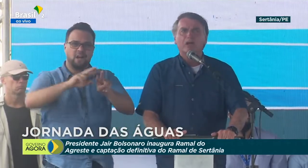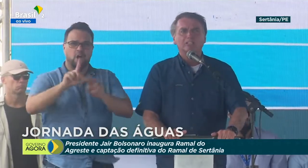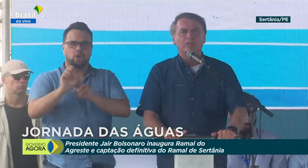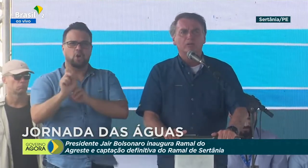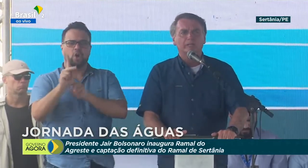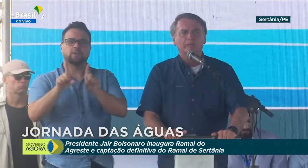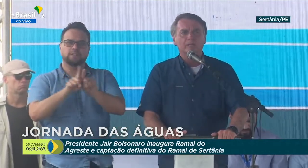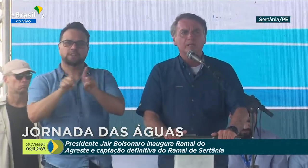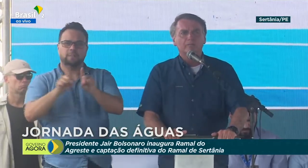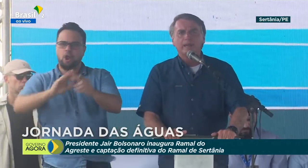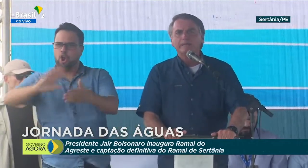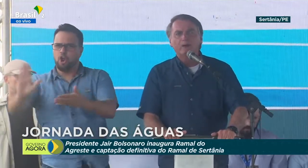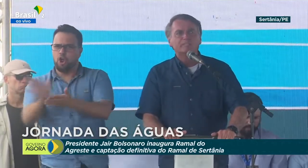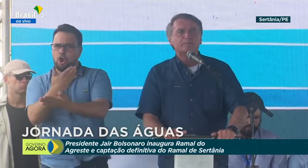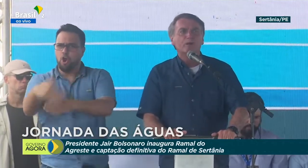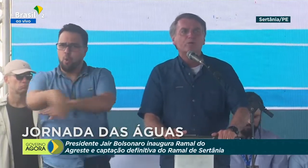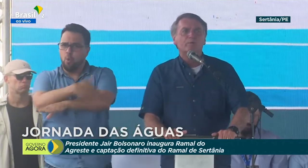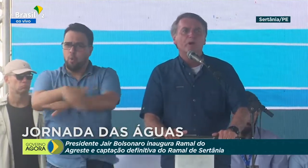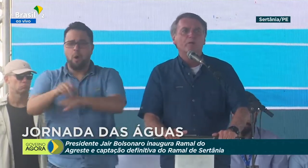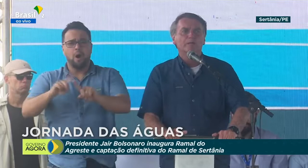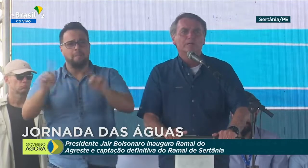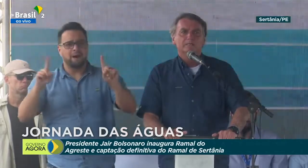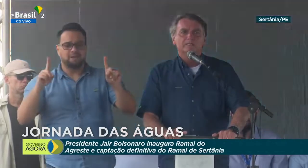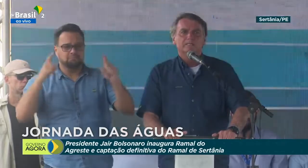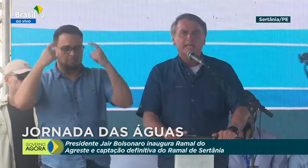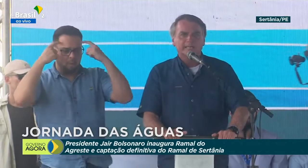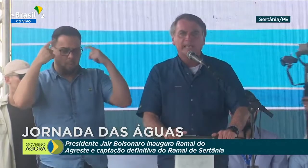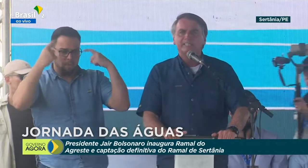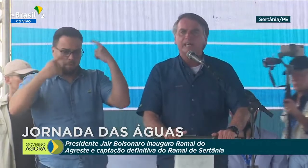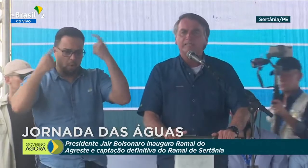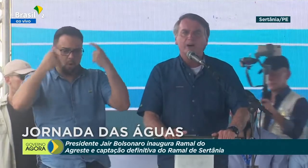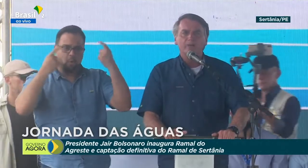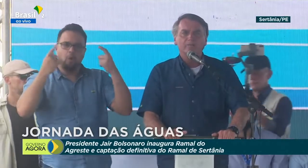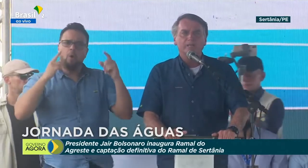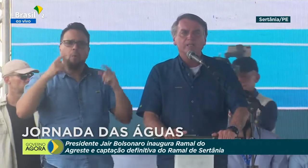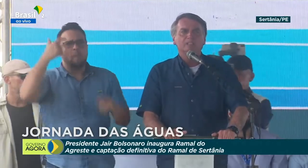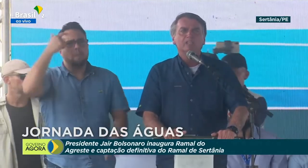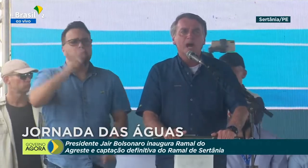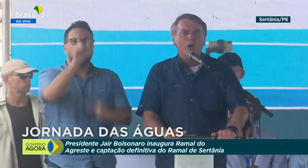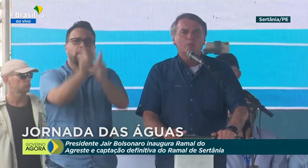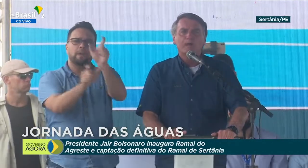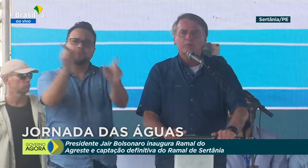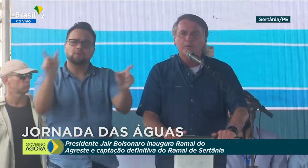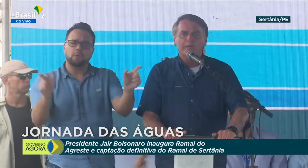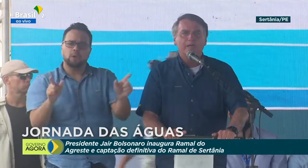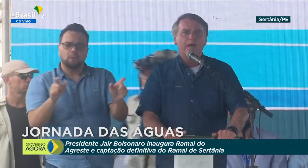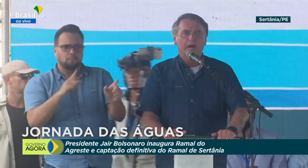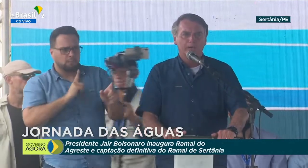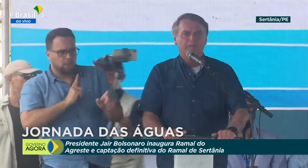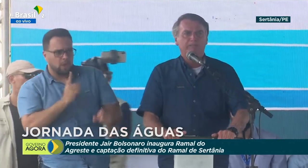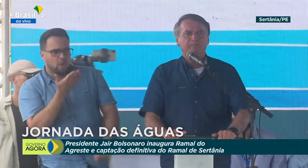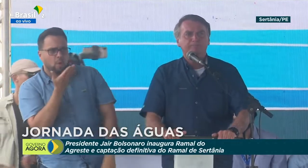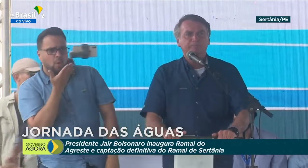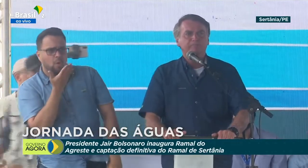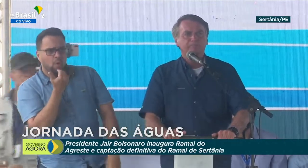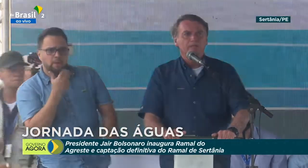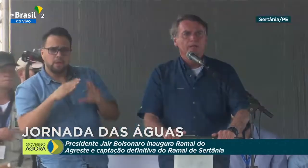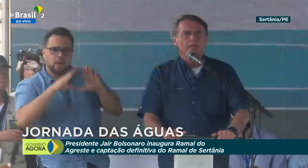restritivas e toque de recolher, mas não se preocupou se aquele cidadão tinha algo para comer à